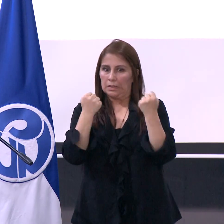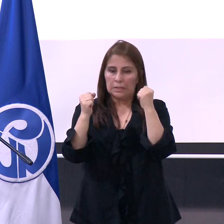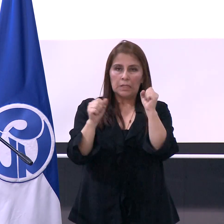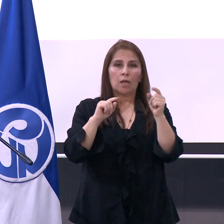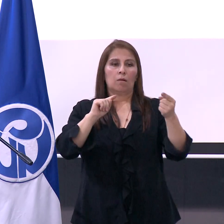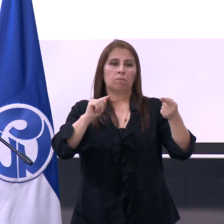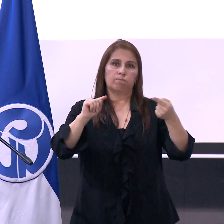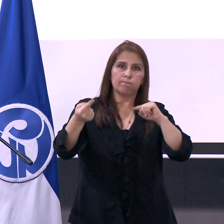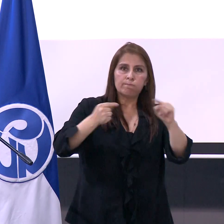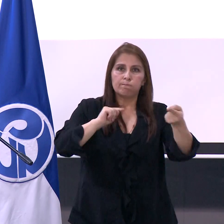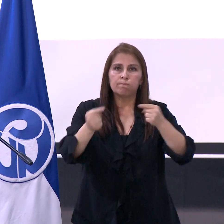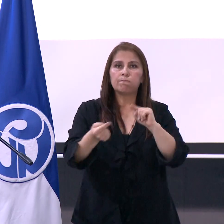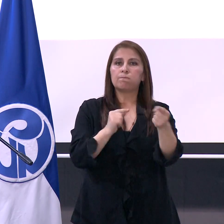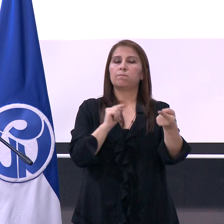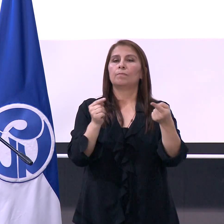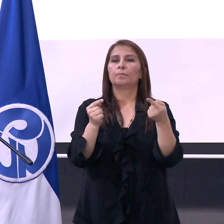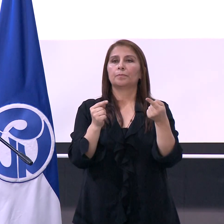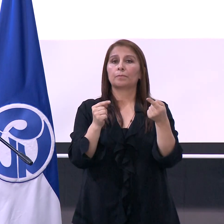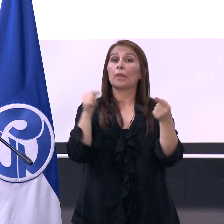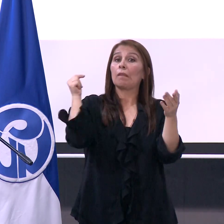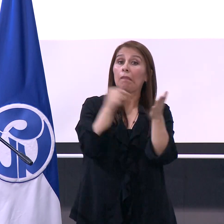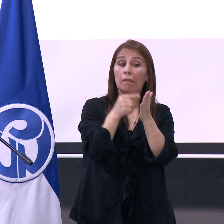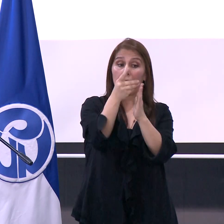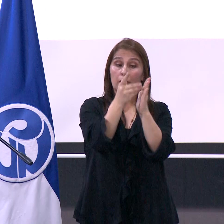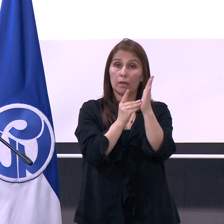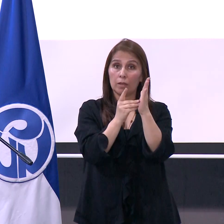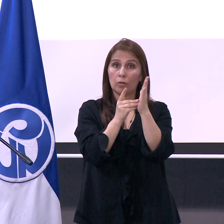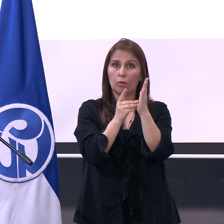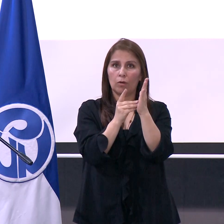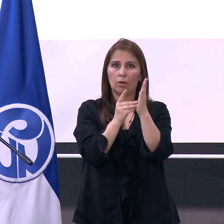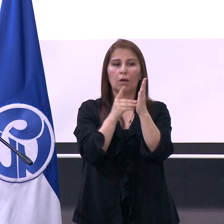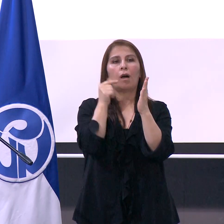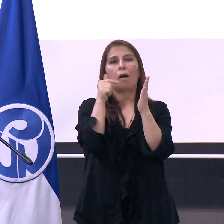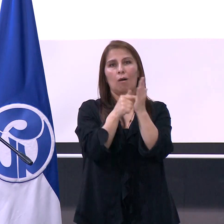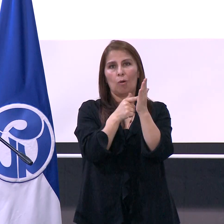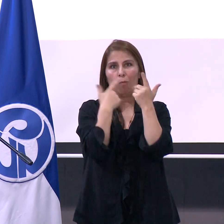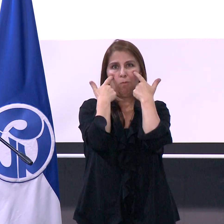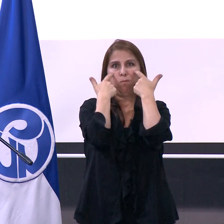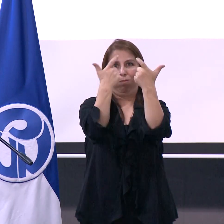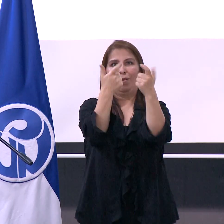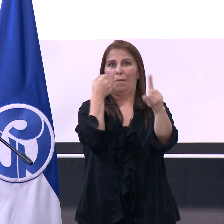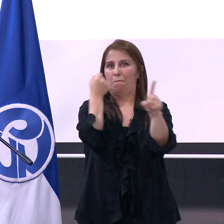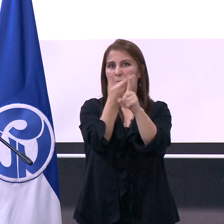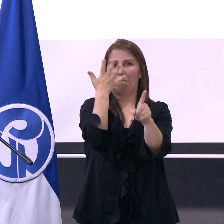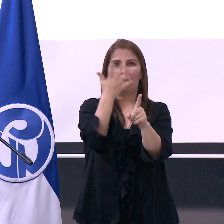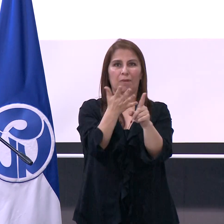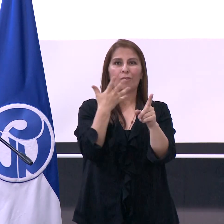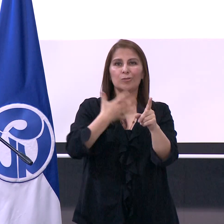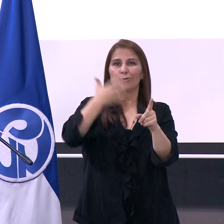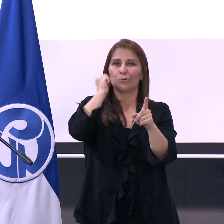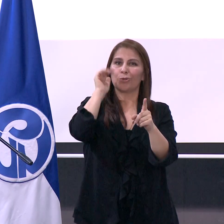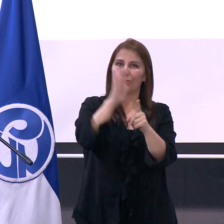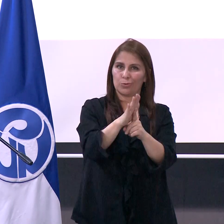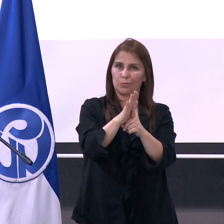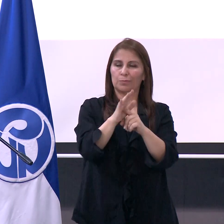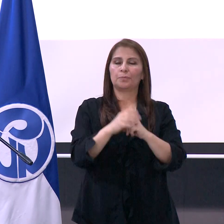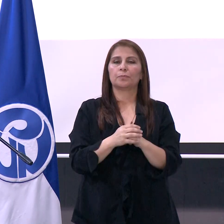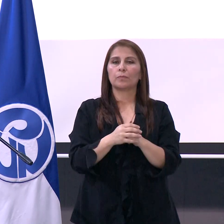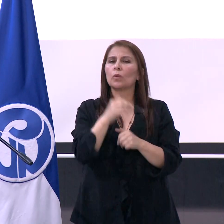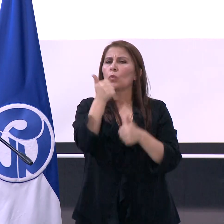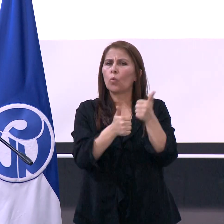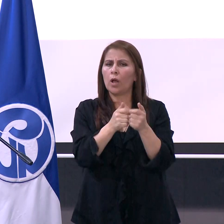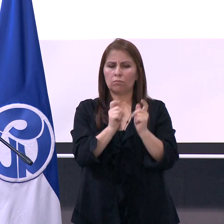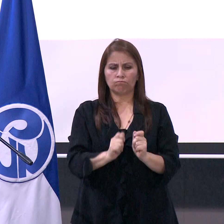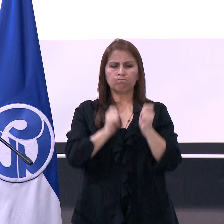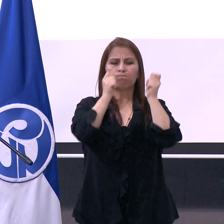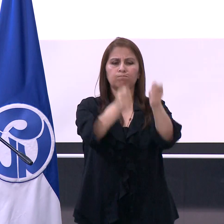discusiones y este decreto marcó un nuevo hito para la historia de la universidad entre ellos cómo se verá el hecho de asignarle